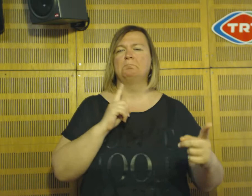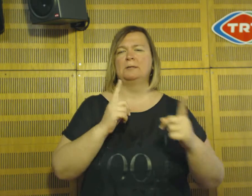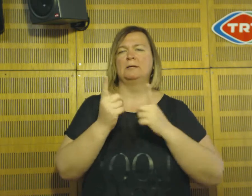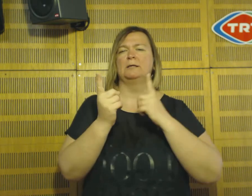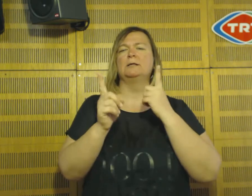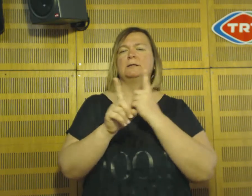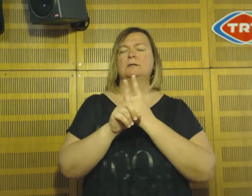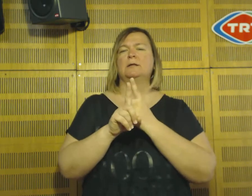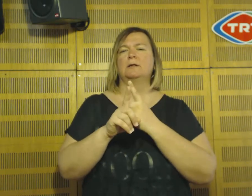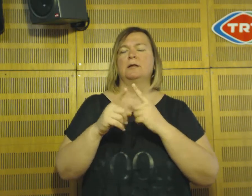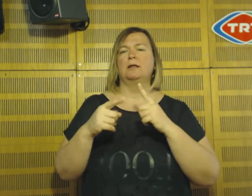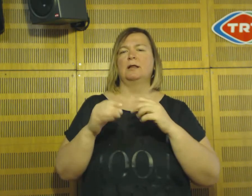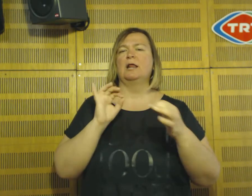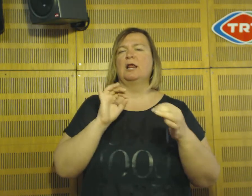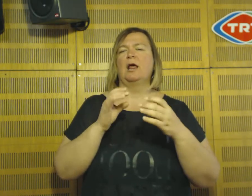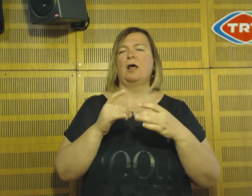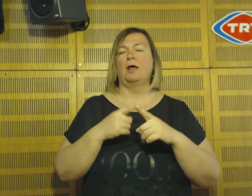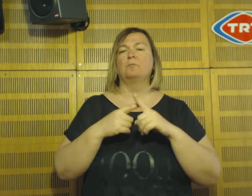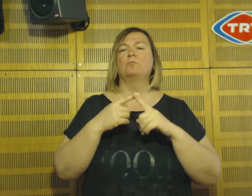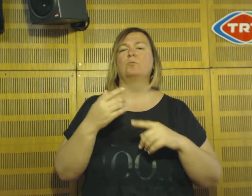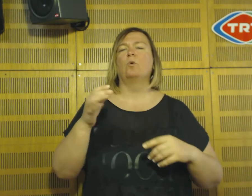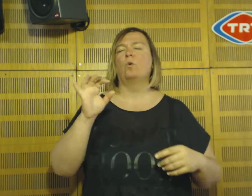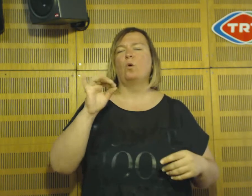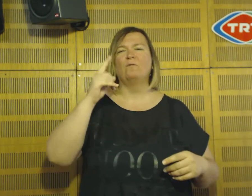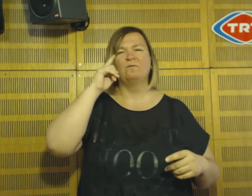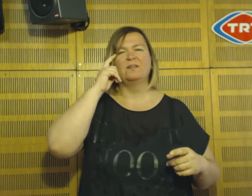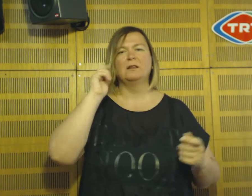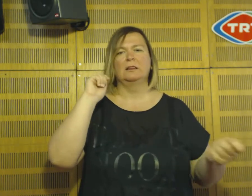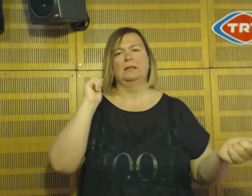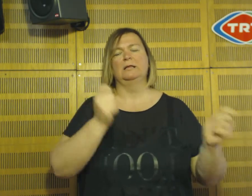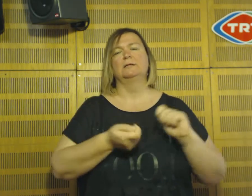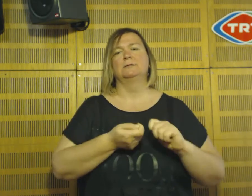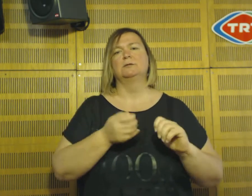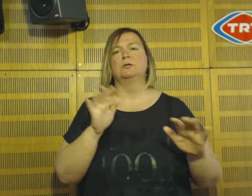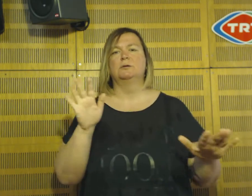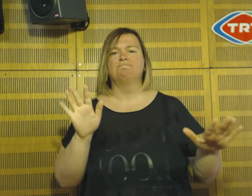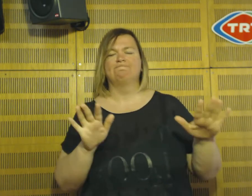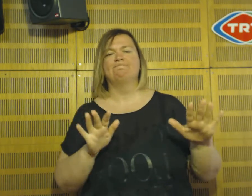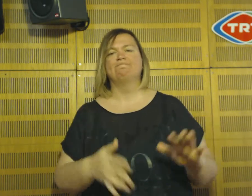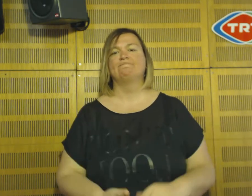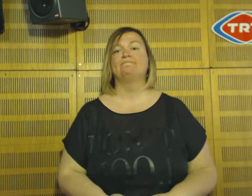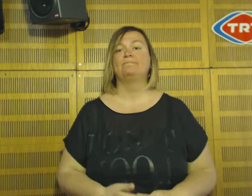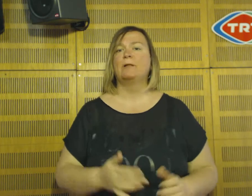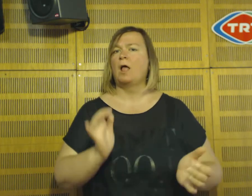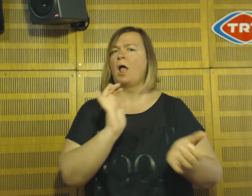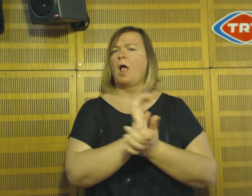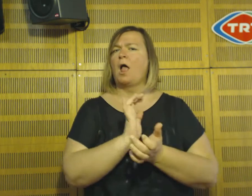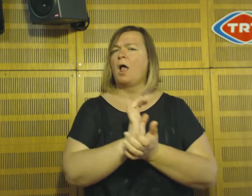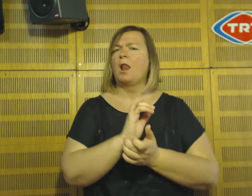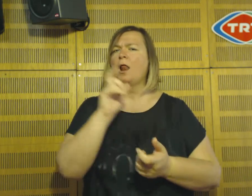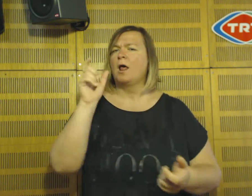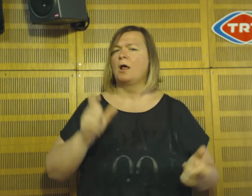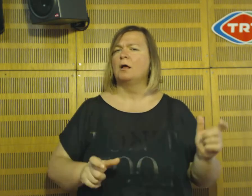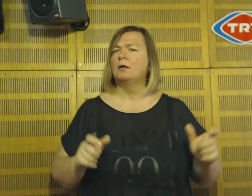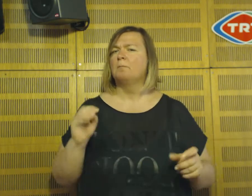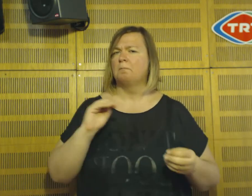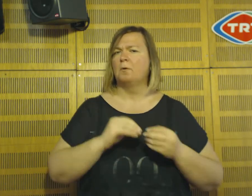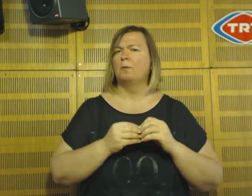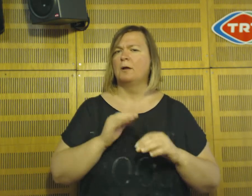etkileşimi arttırıp olumlu olmayan tutumları olumluya döndürmeye çalışıyorlar. Ailelerle ilgili sorunlar yaşanıyor mu? O konuda